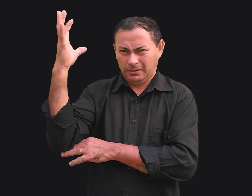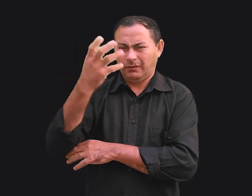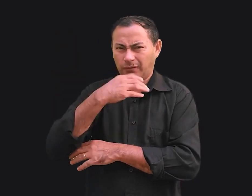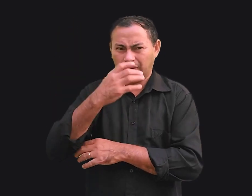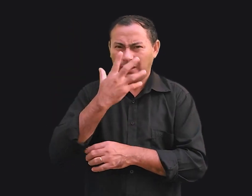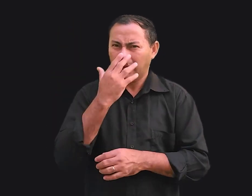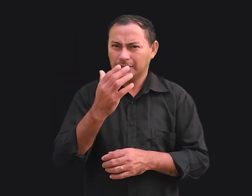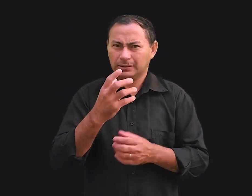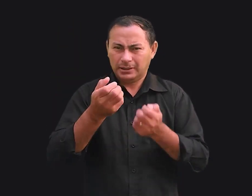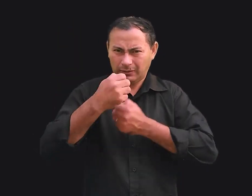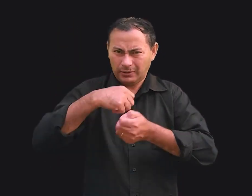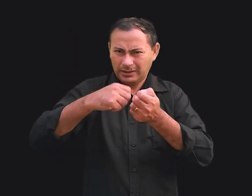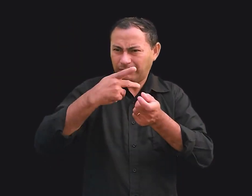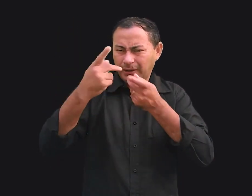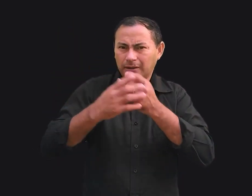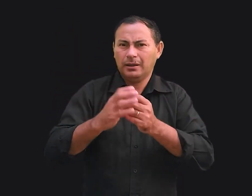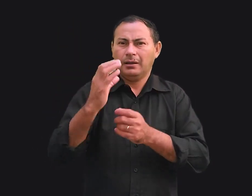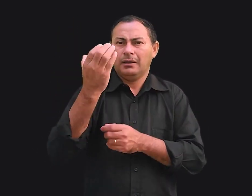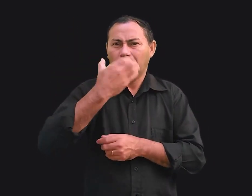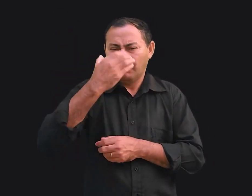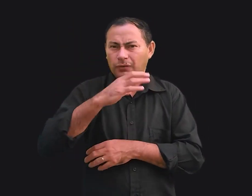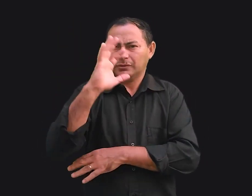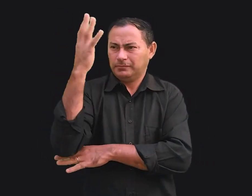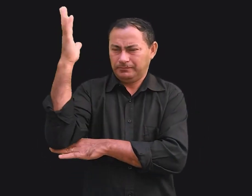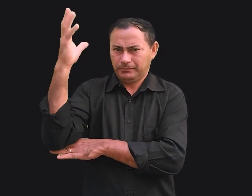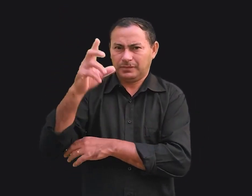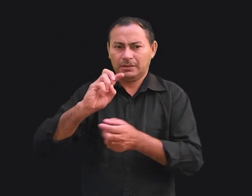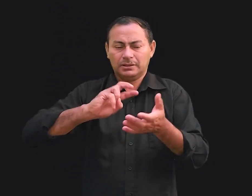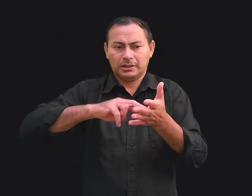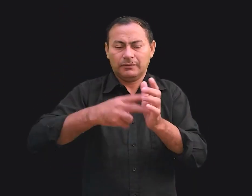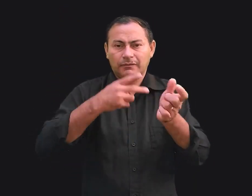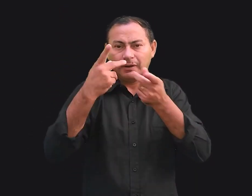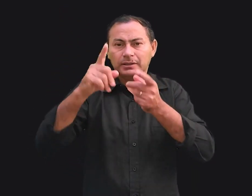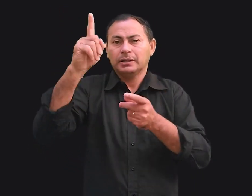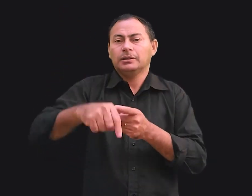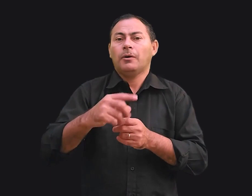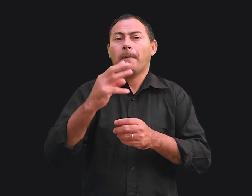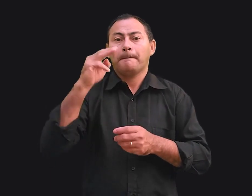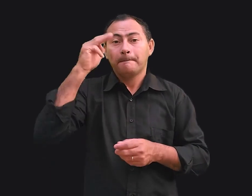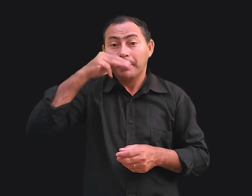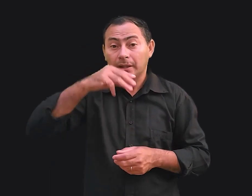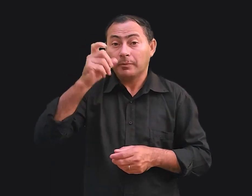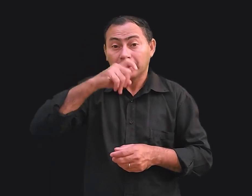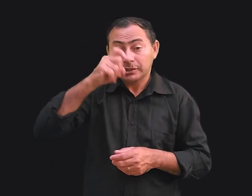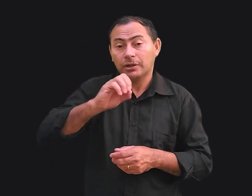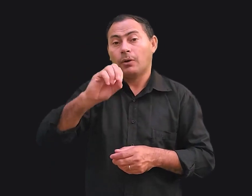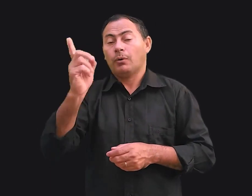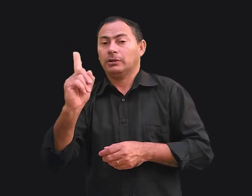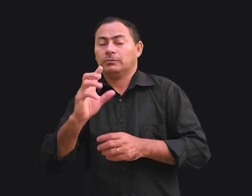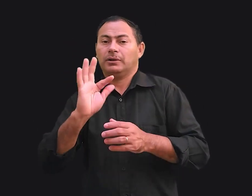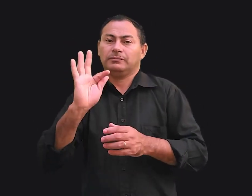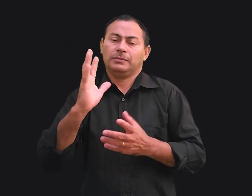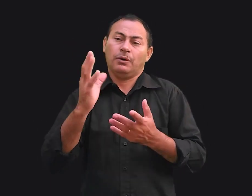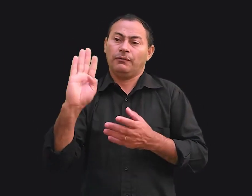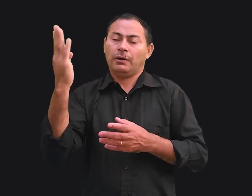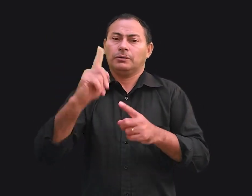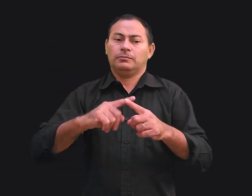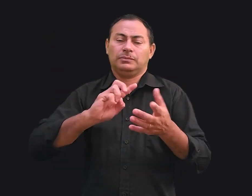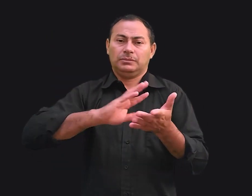de fruto da árvore alegórico. Não quer dizer que seja um mito ou nem ficção, nem que não tenha